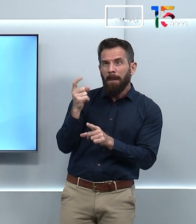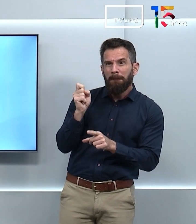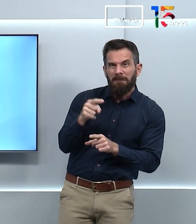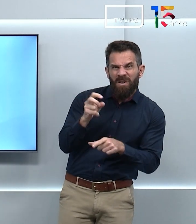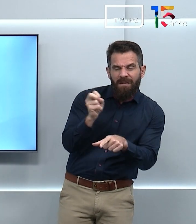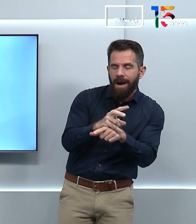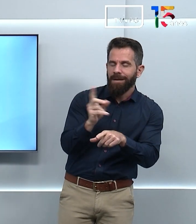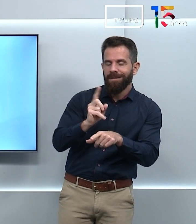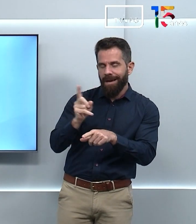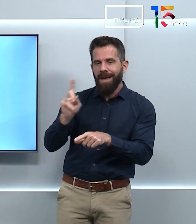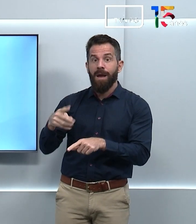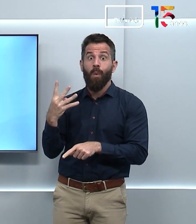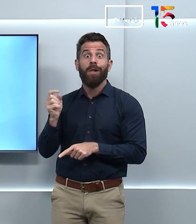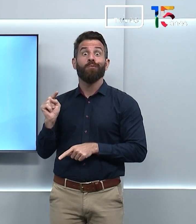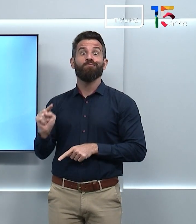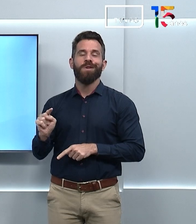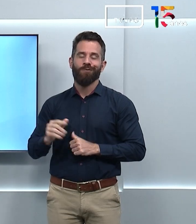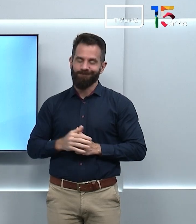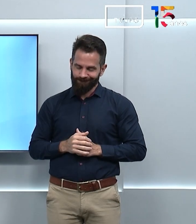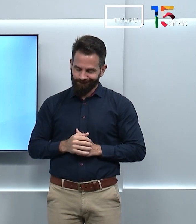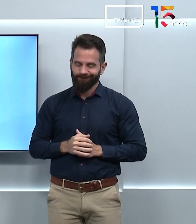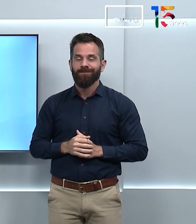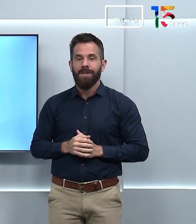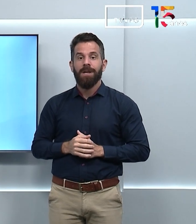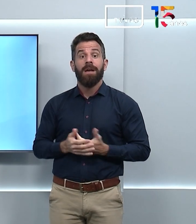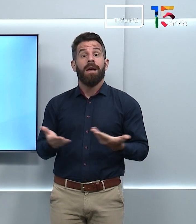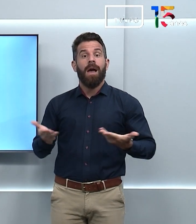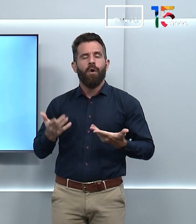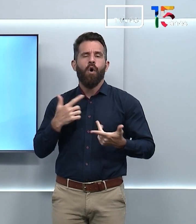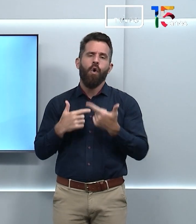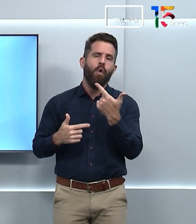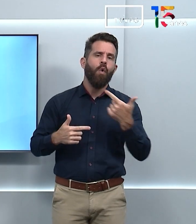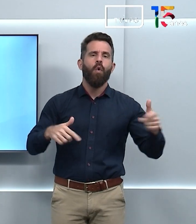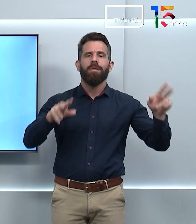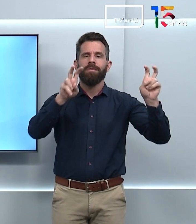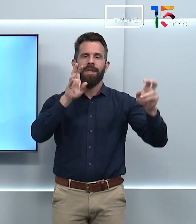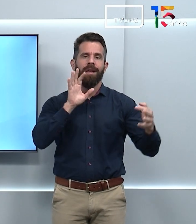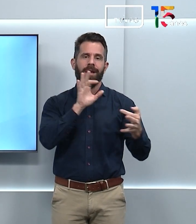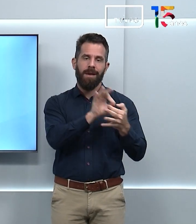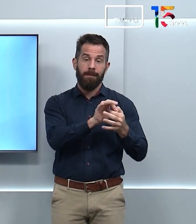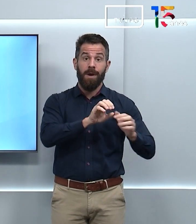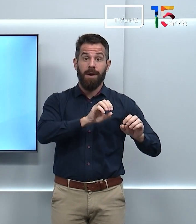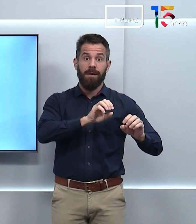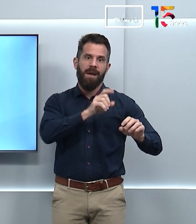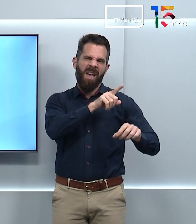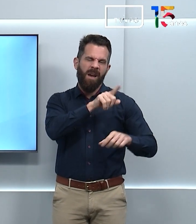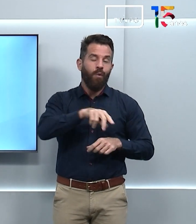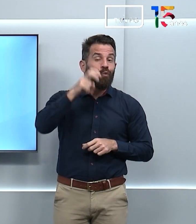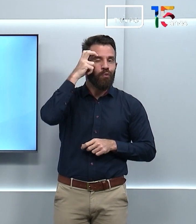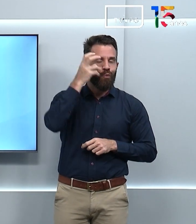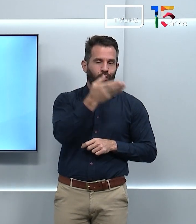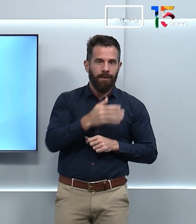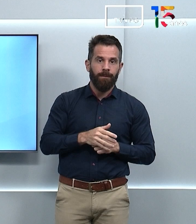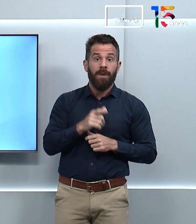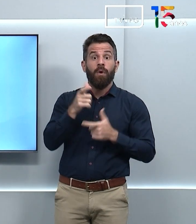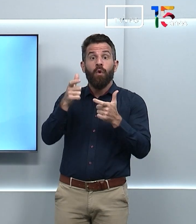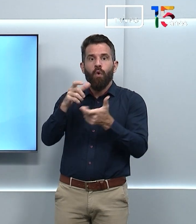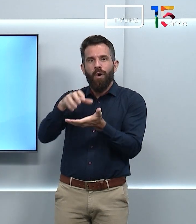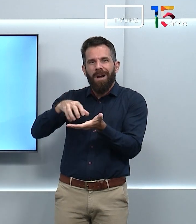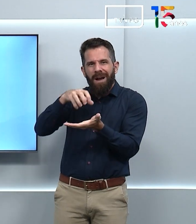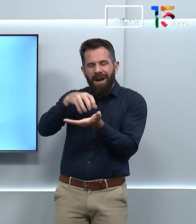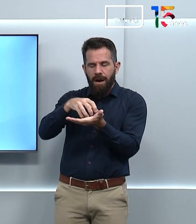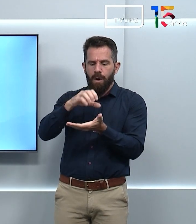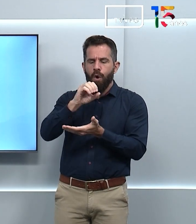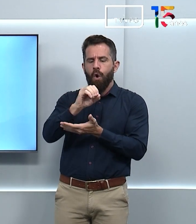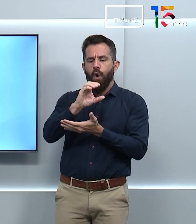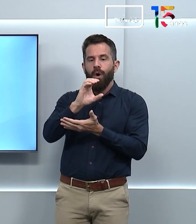oferecidas. Bom, e agora a gente tem informações a respeito de cultura. O Centro Cultural Octo Marques recebe